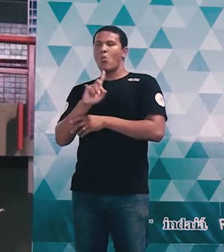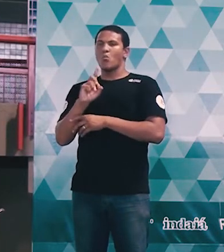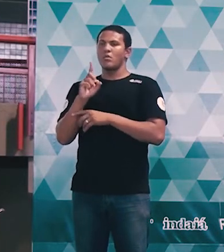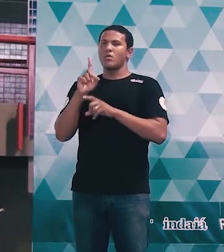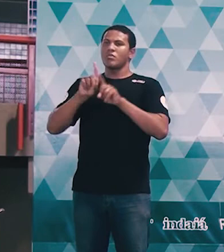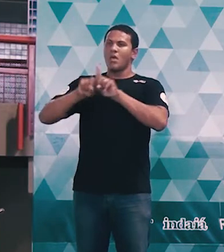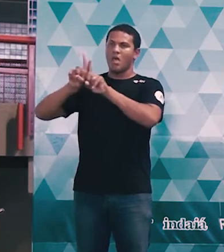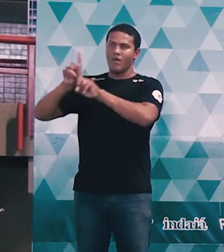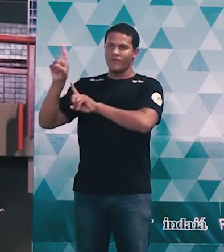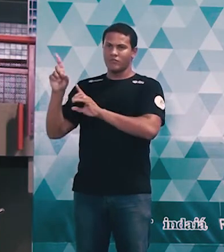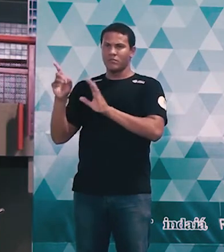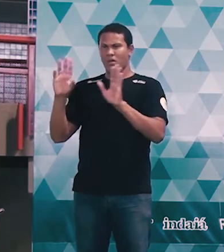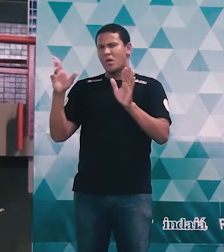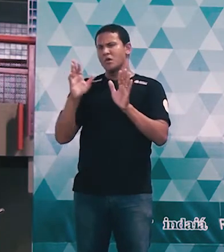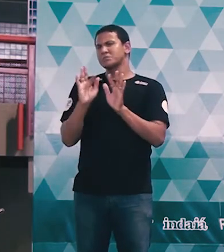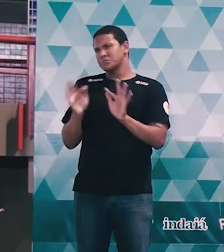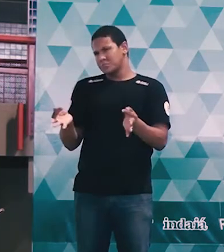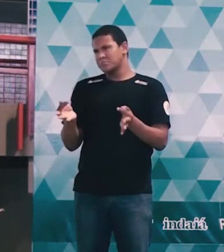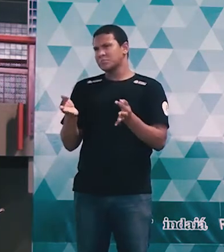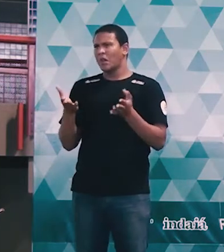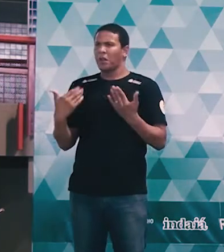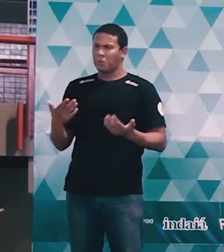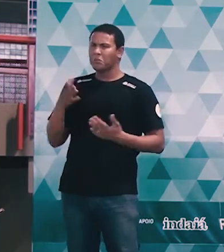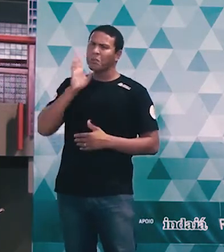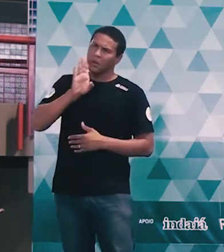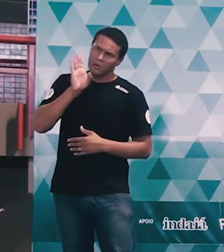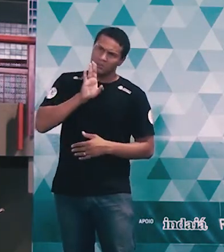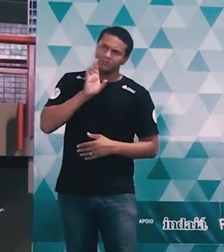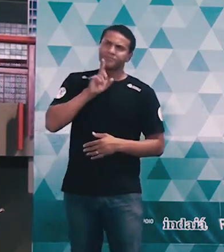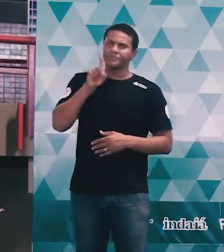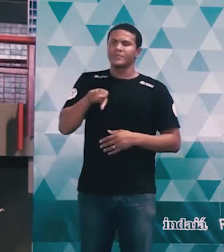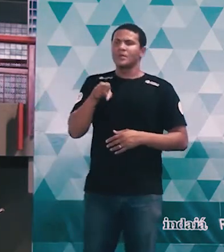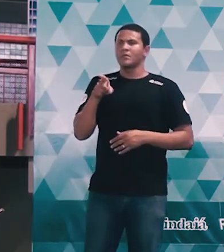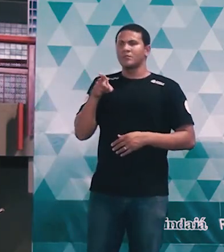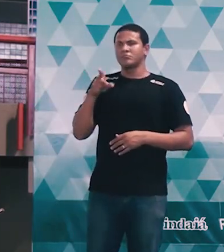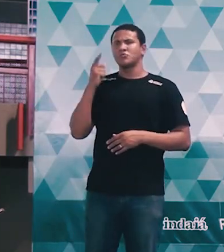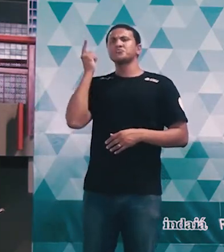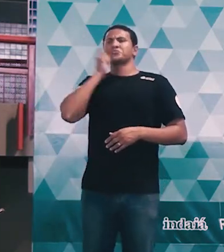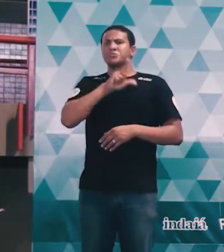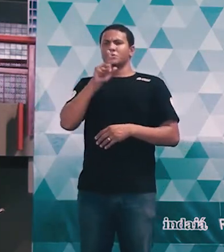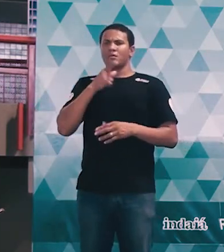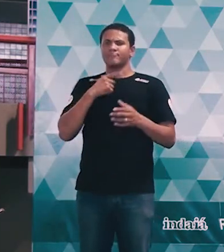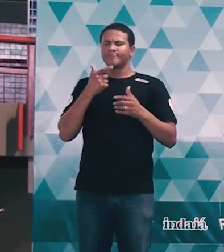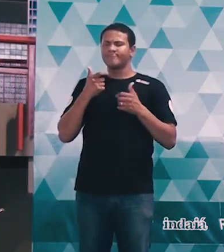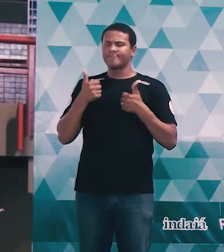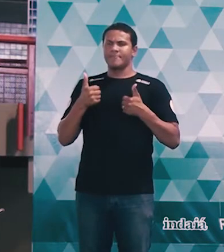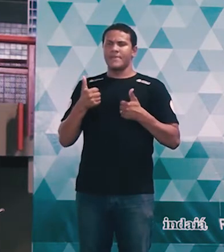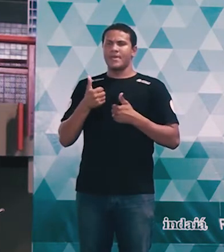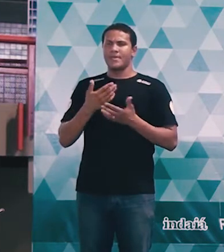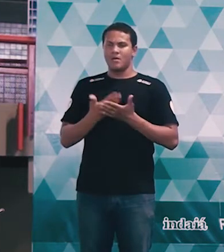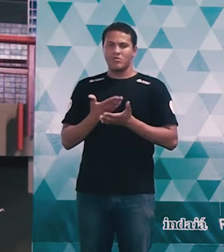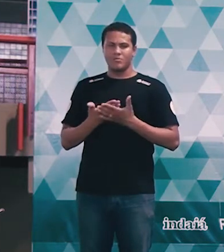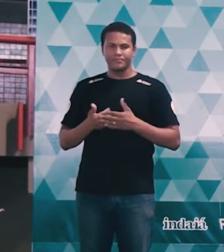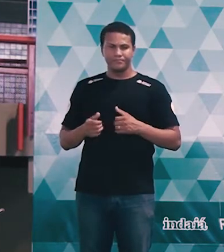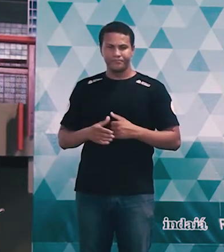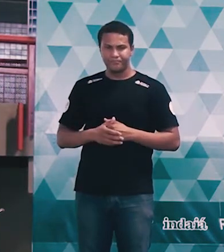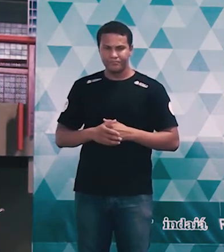vocês, é um tema simples, é um tema legal de se trabalhar, e eu acho que a gente vai conseguir dar uma aula bem jóia aqui. Vamos aqui comigo,